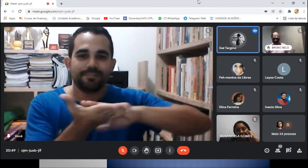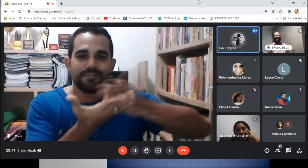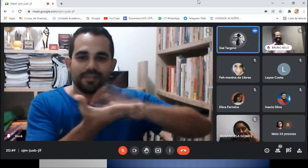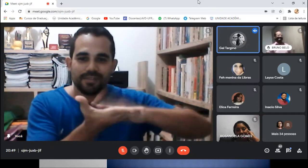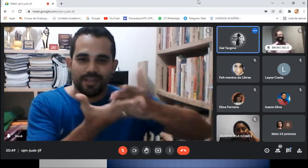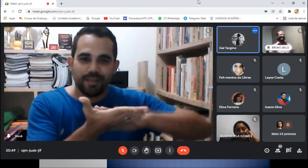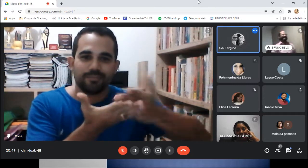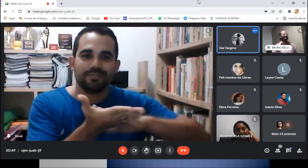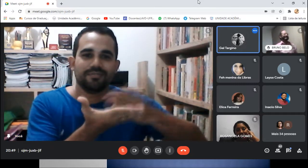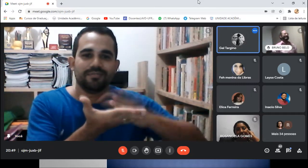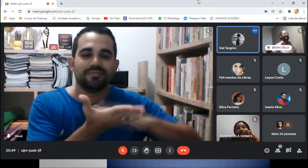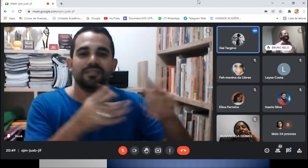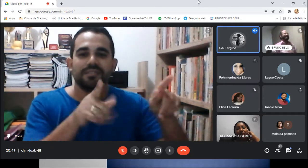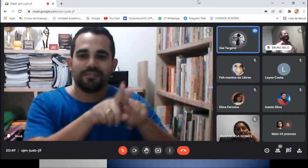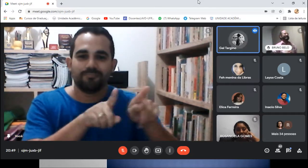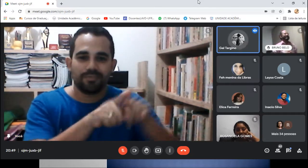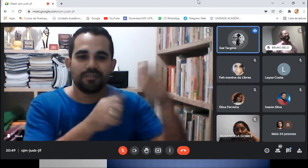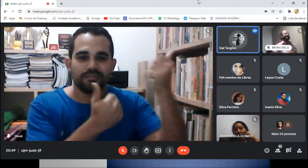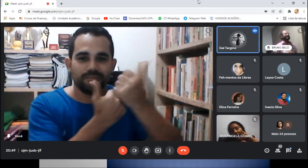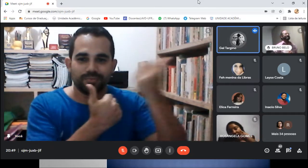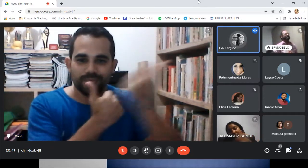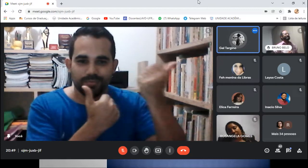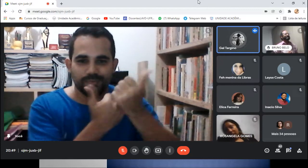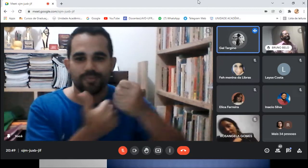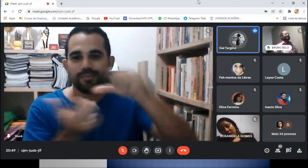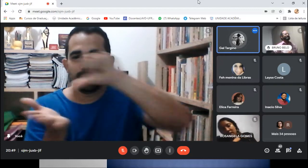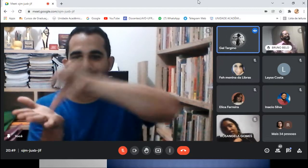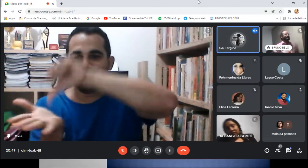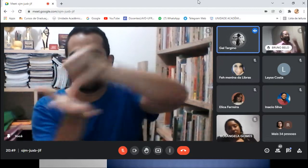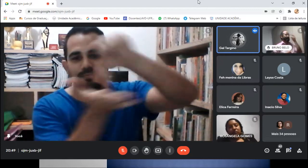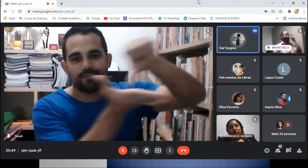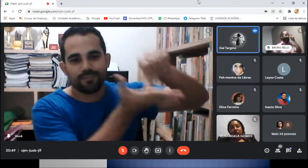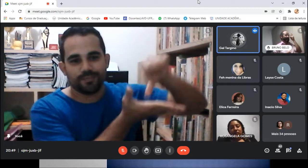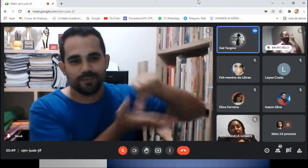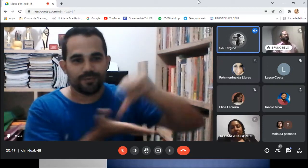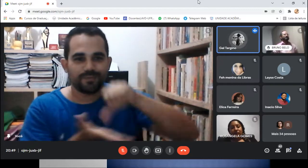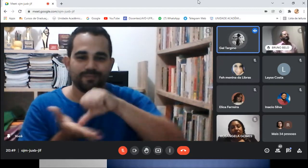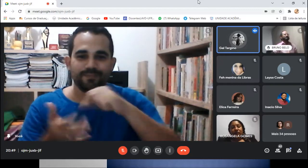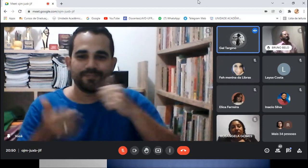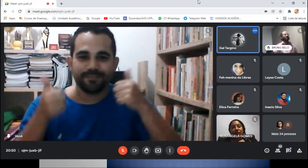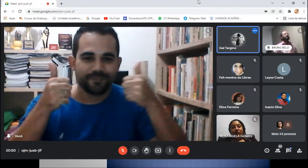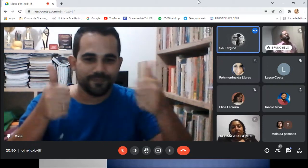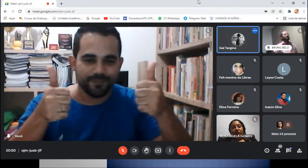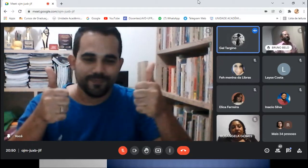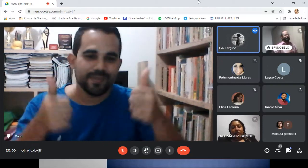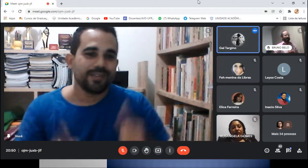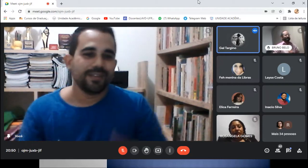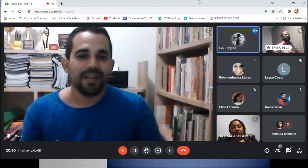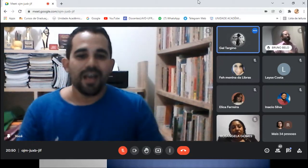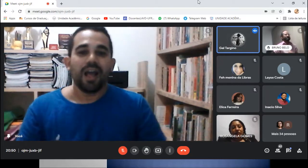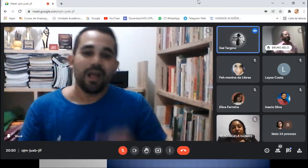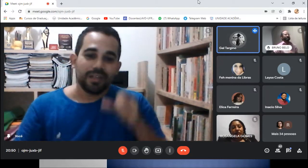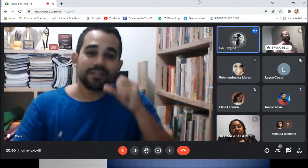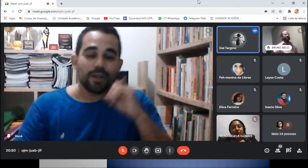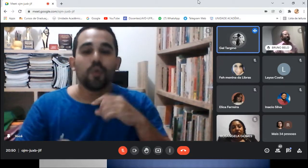momento. Eu agradeço também aos intérpretes, né, o apoio, os tutores de cada